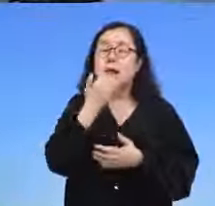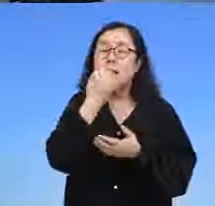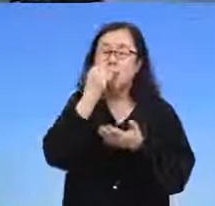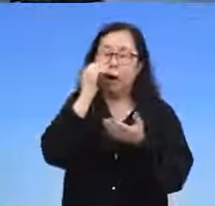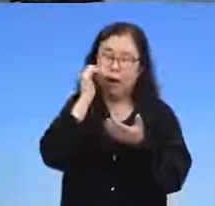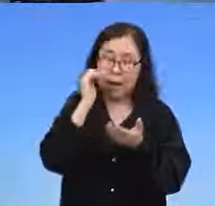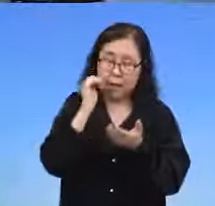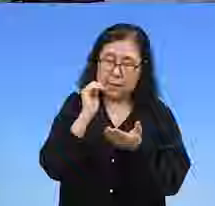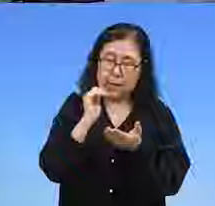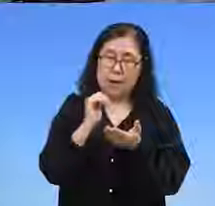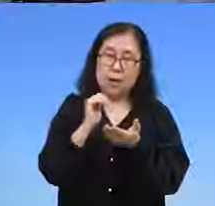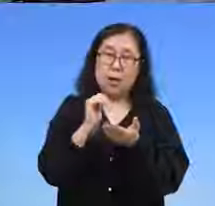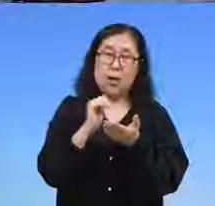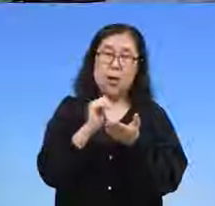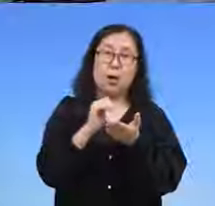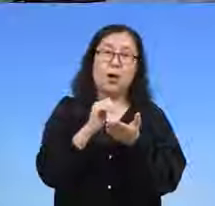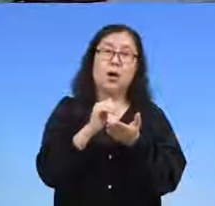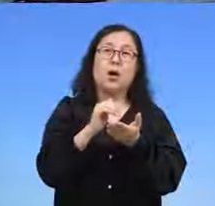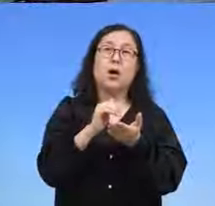나의 반석,